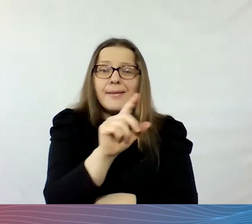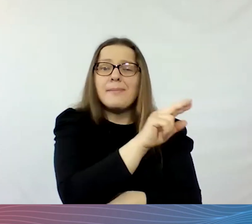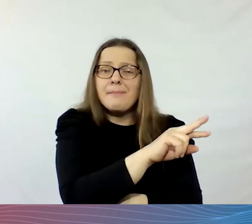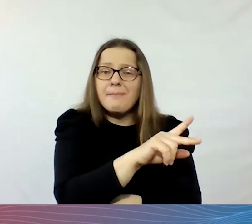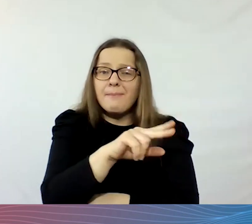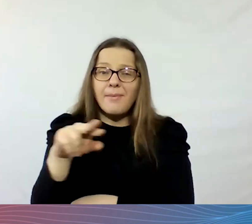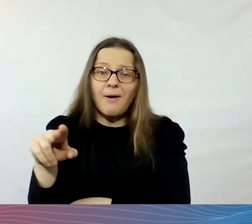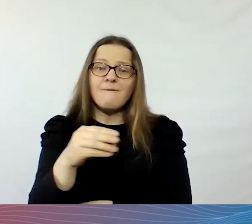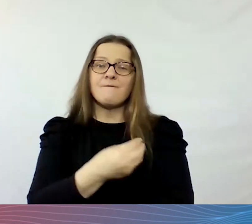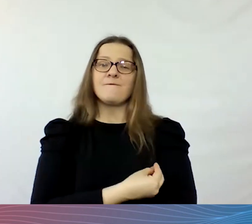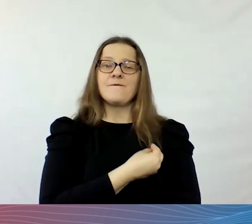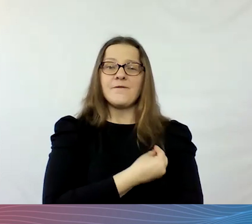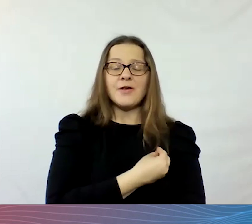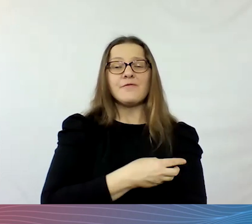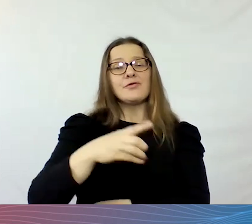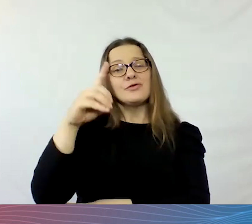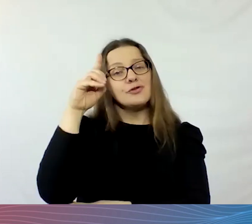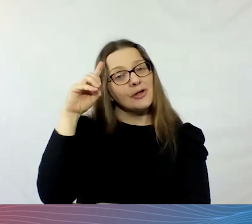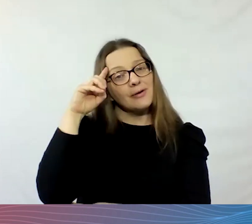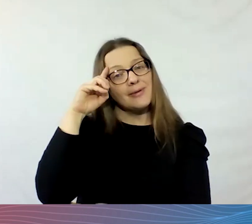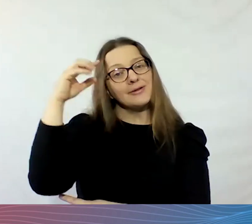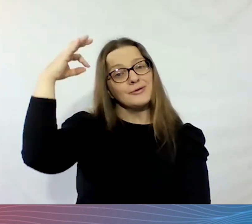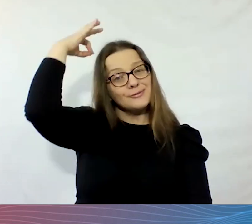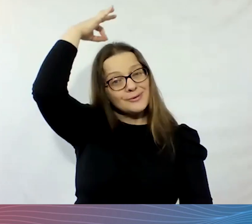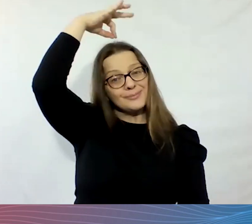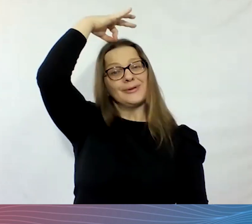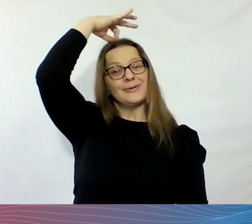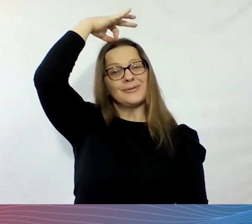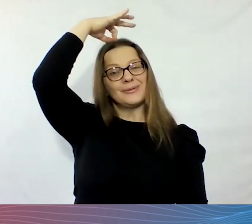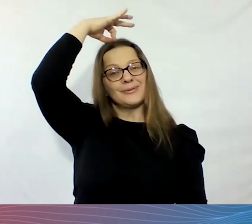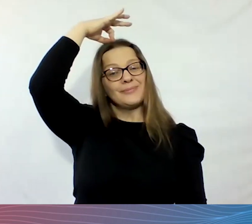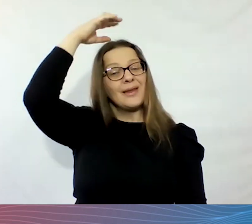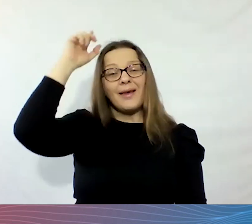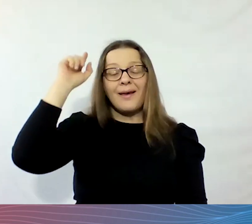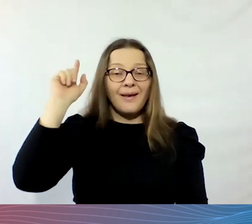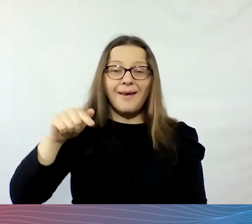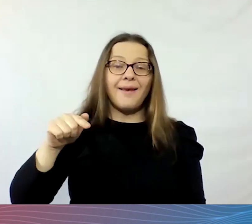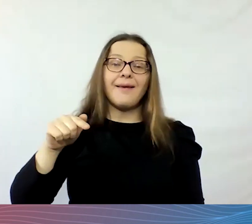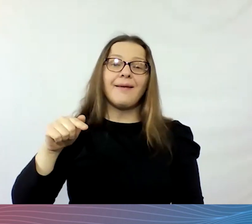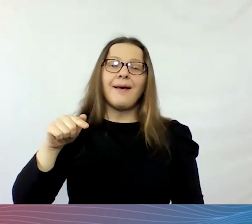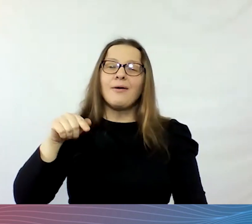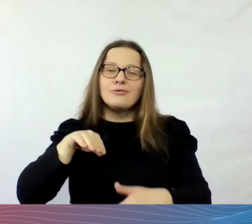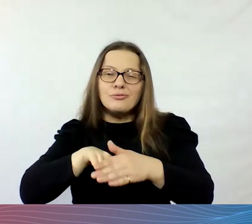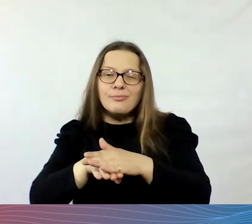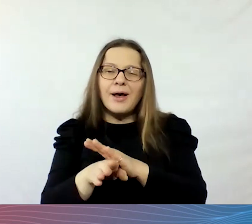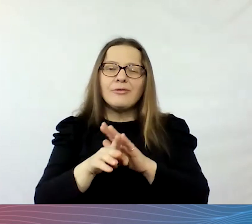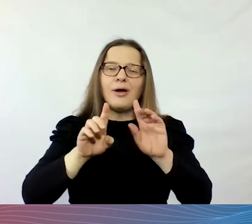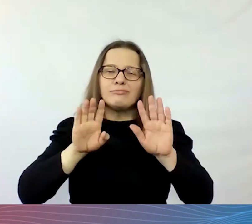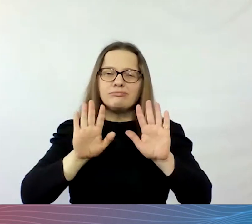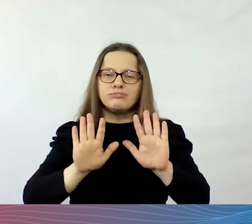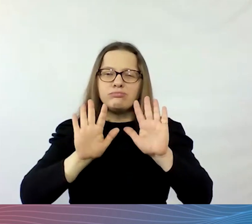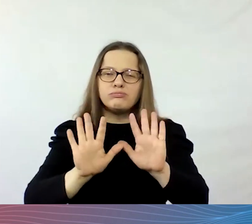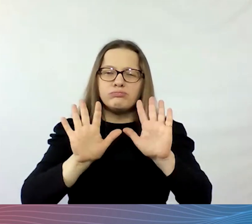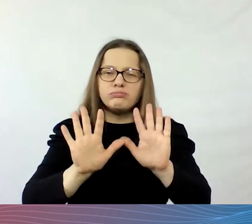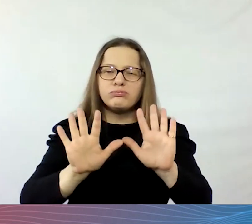Esse é o andar stoiquel. Todos nós andamos juntos, mesmo ritmo, mesmo passo, né? Estamos indo para frente. Não é eu vou